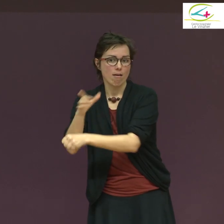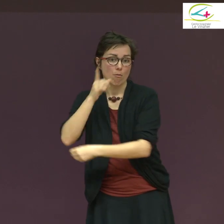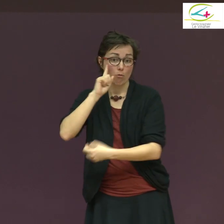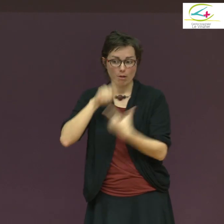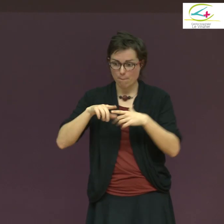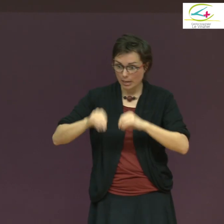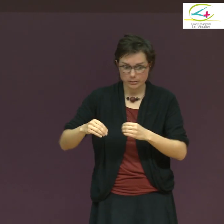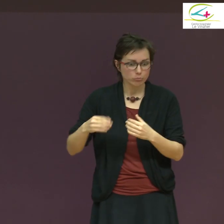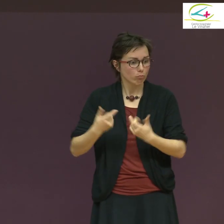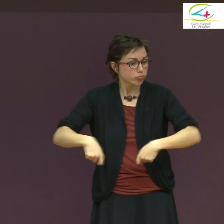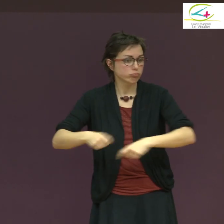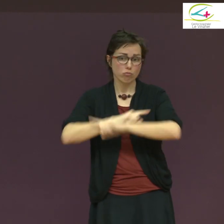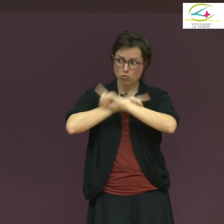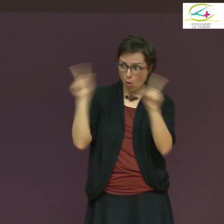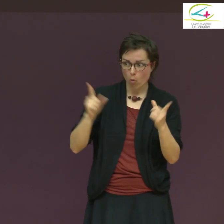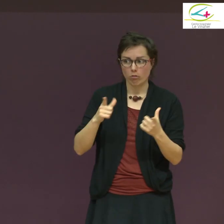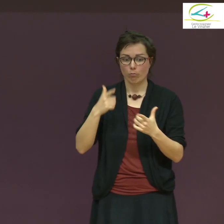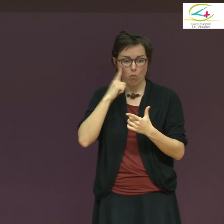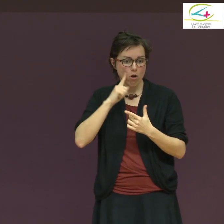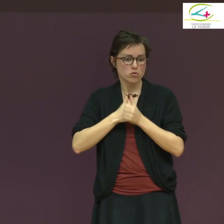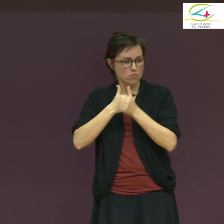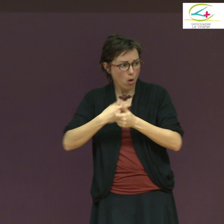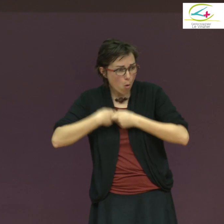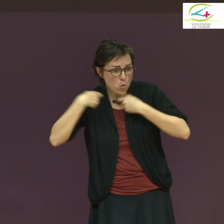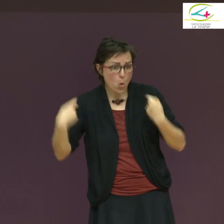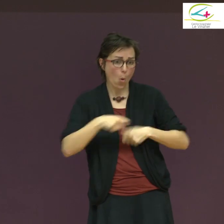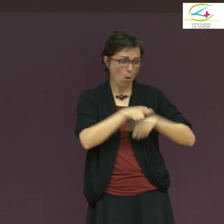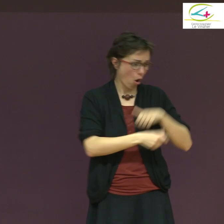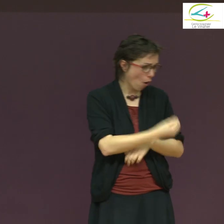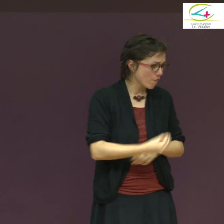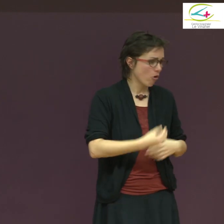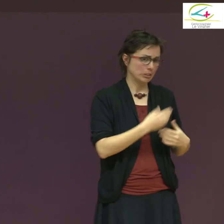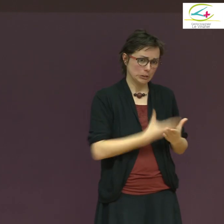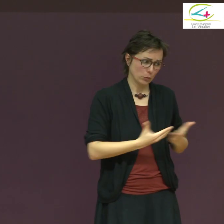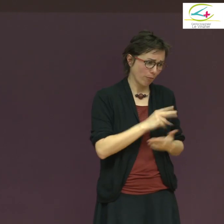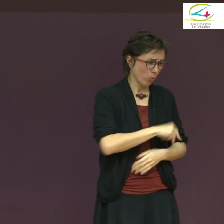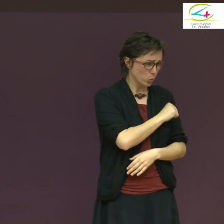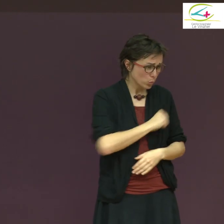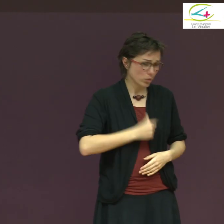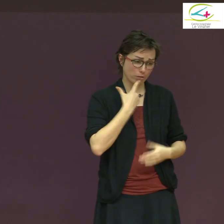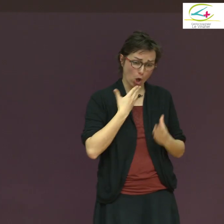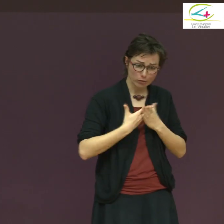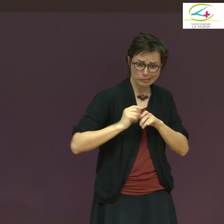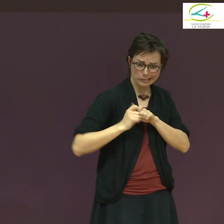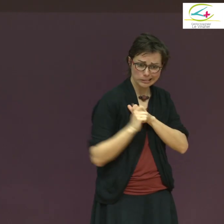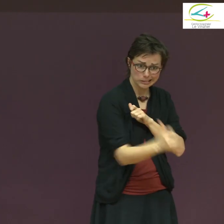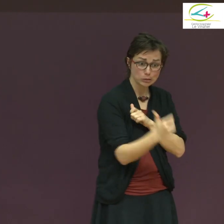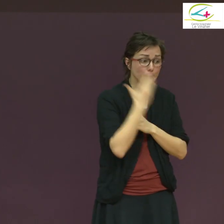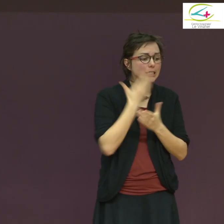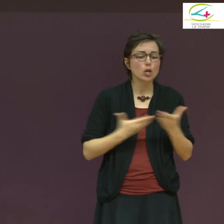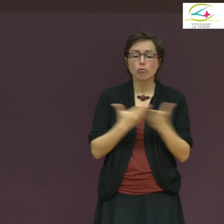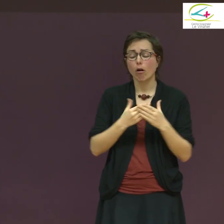longs, parce qu'ils prennent en charge des enfants qui sont vraiment dans des pathologies ou des choses lourdes, et que pour le coup, ben pour les coups de